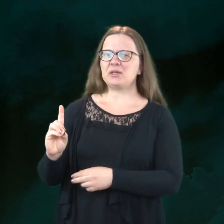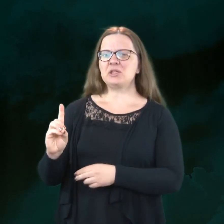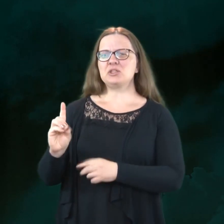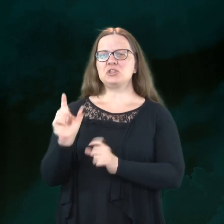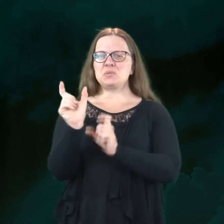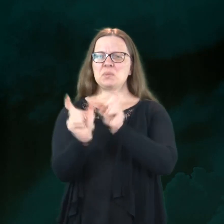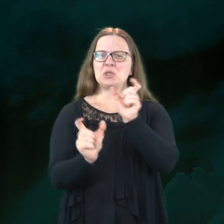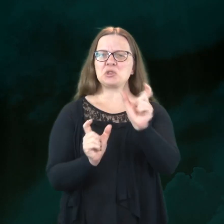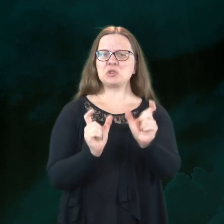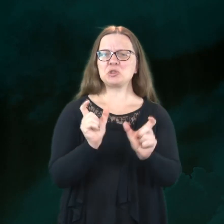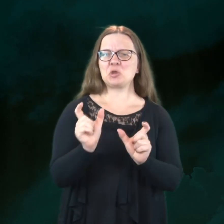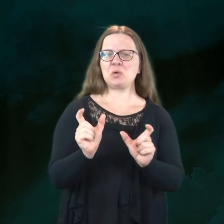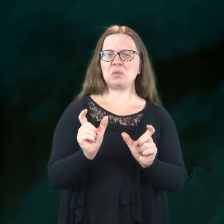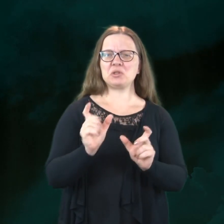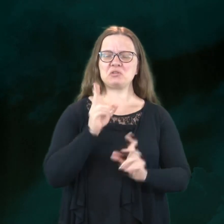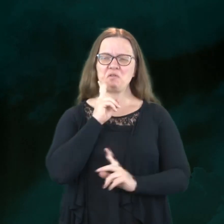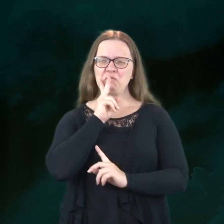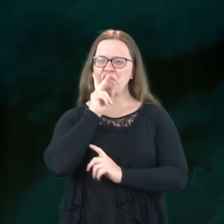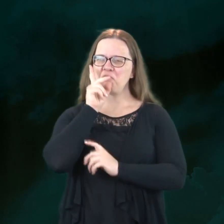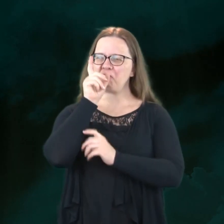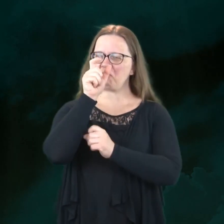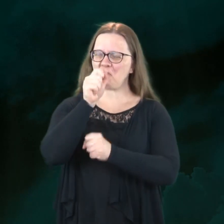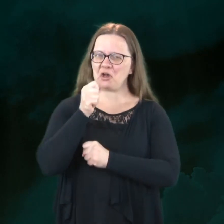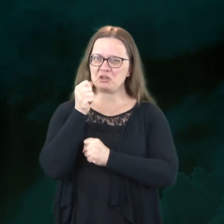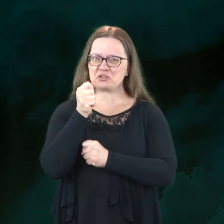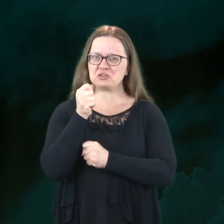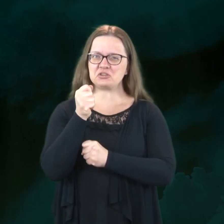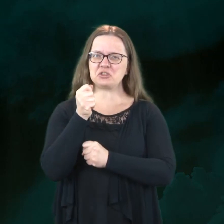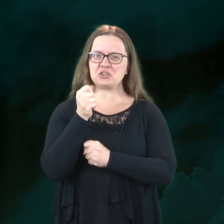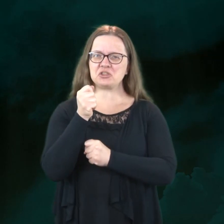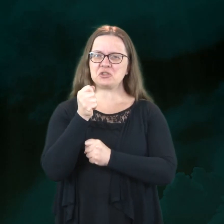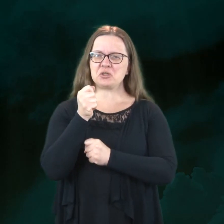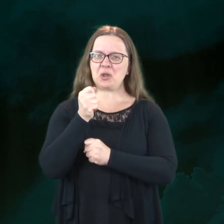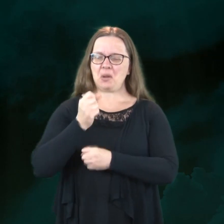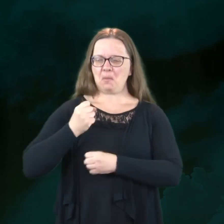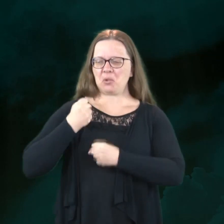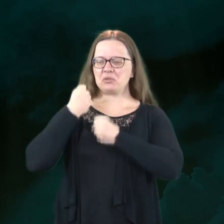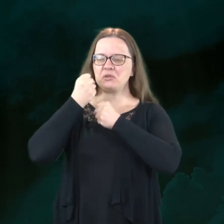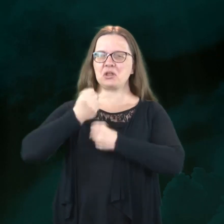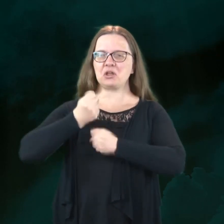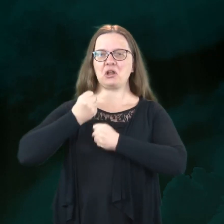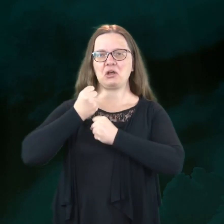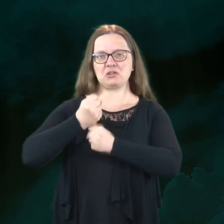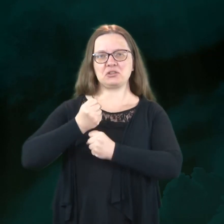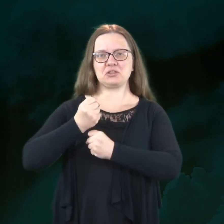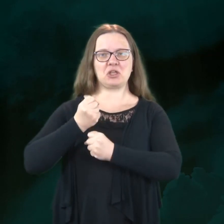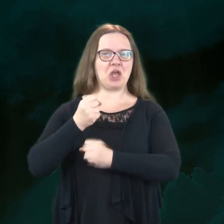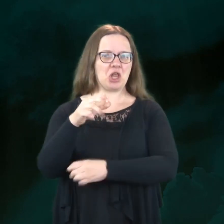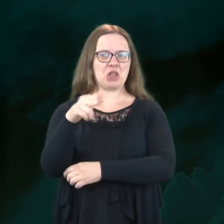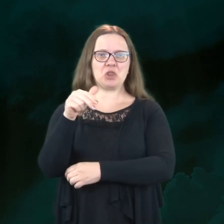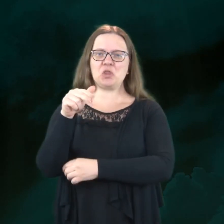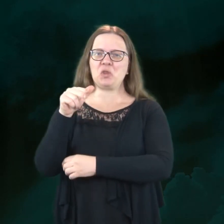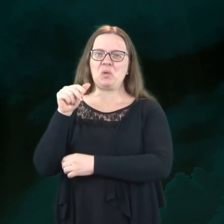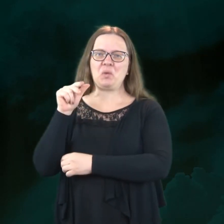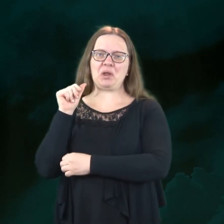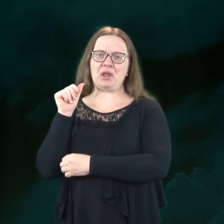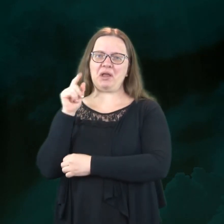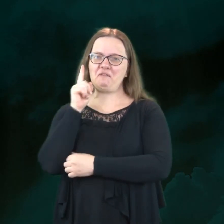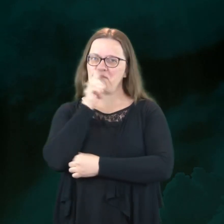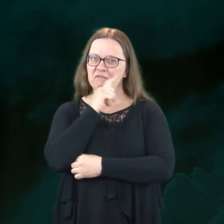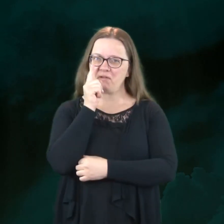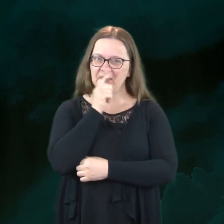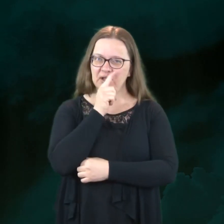eles eram falíveis. Eles não eram infalíveis, eram falíveis, e nenhum deles tinha